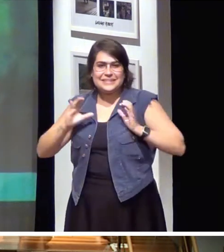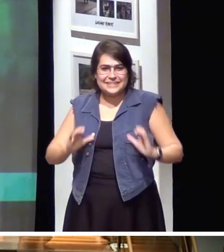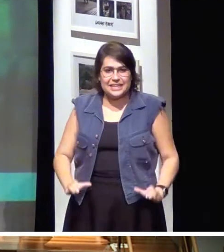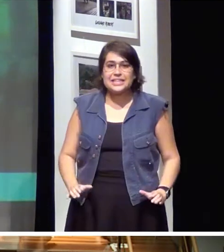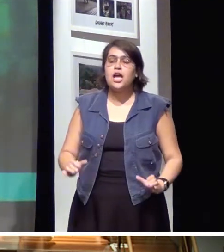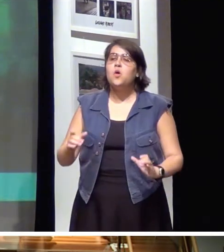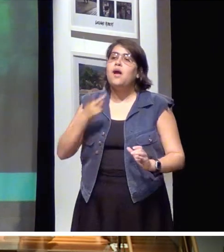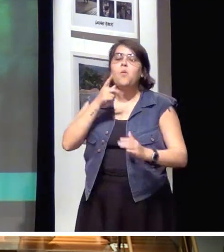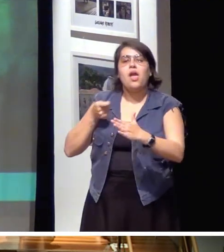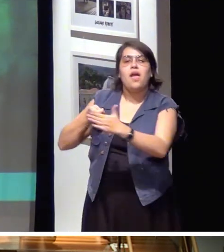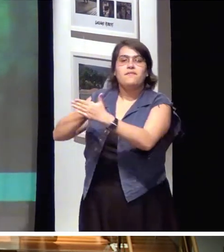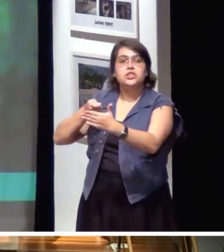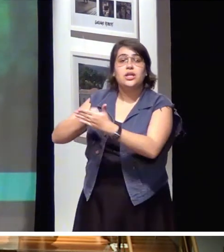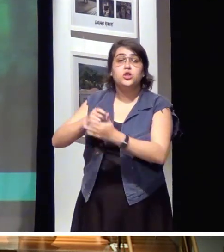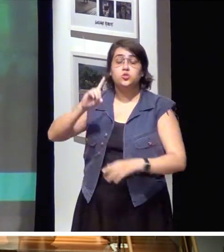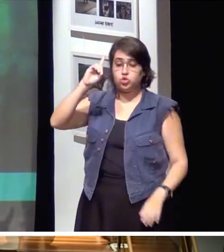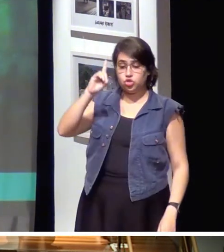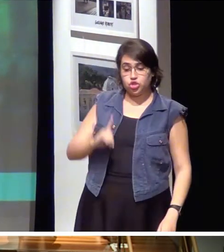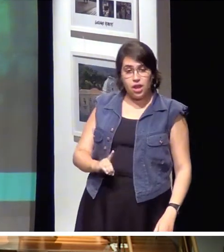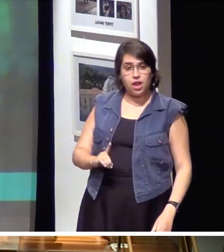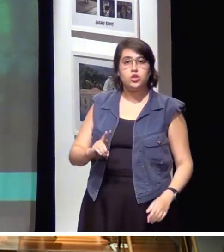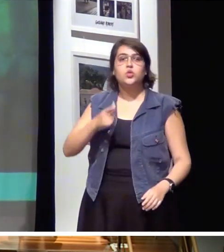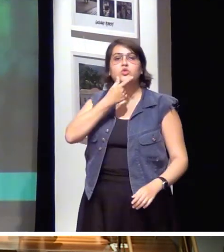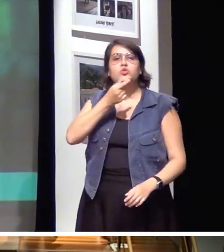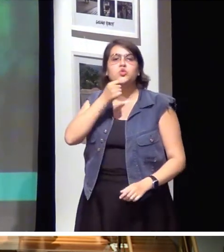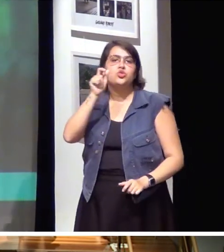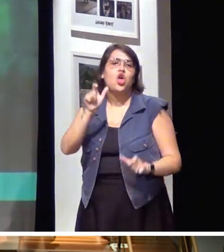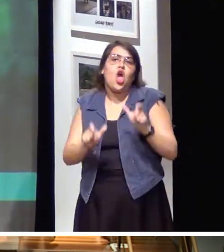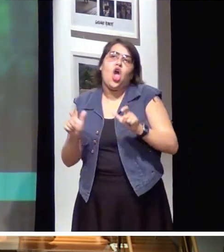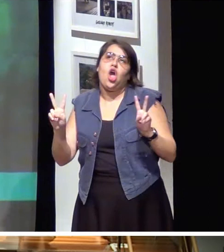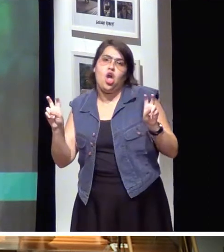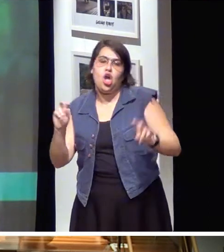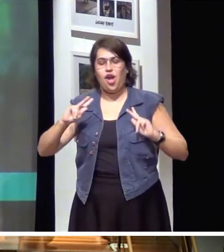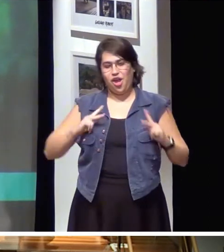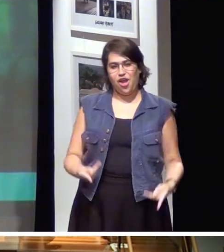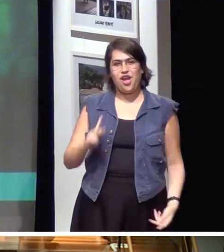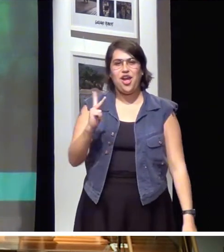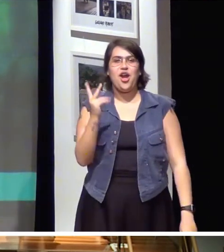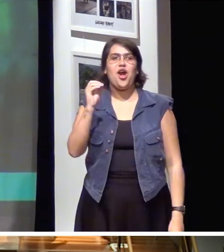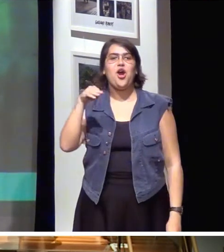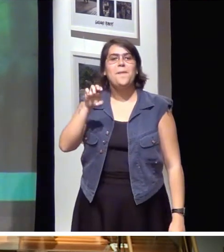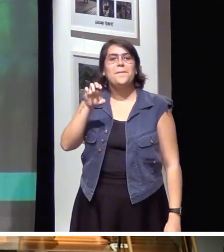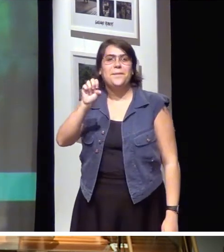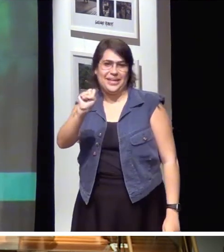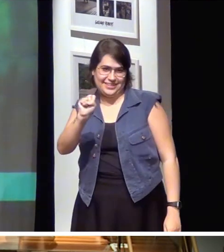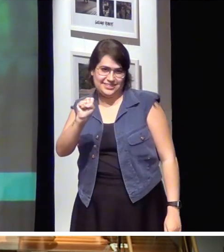Na Revolução Francesa, as pessoas estavam reivindicando sobre os direitos humanos